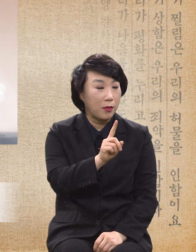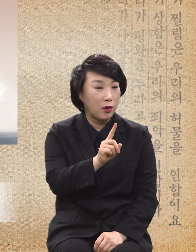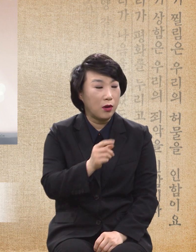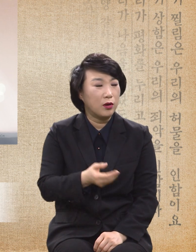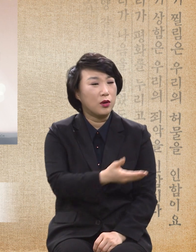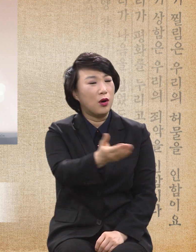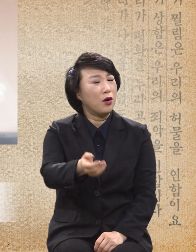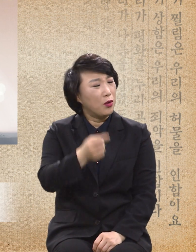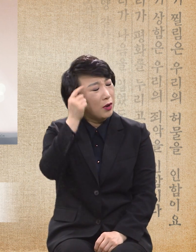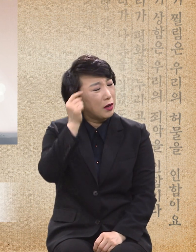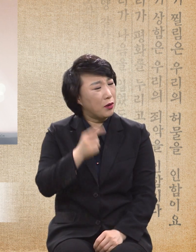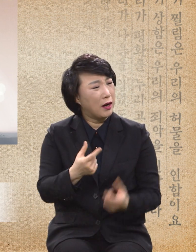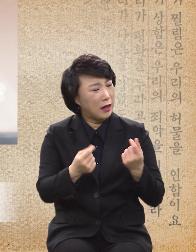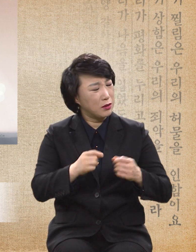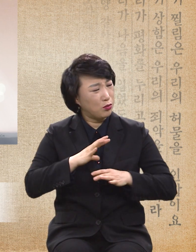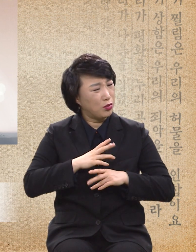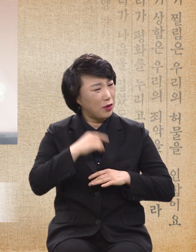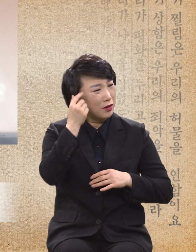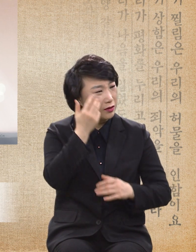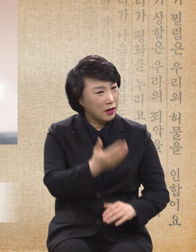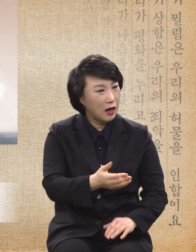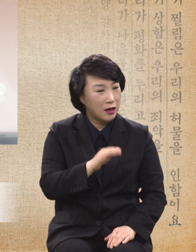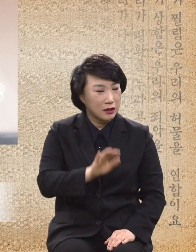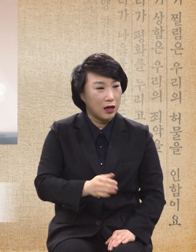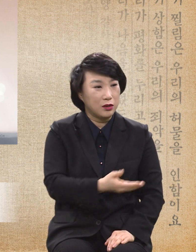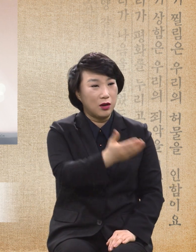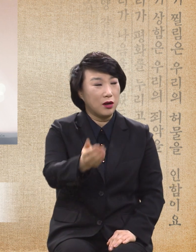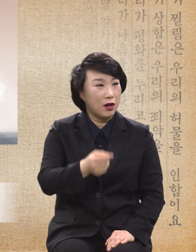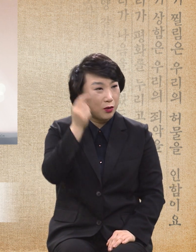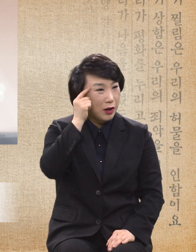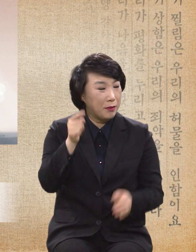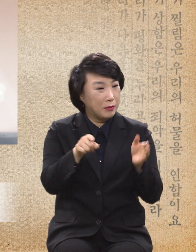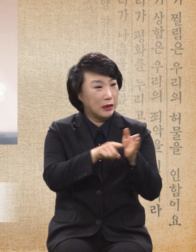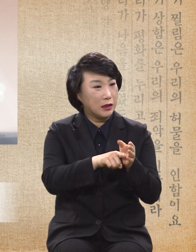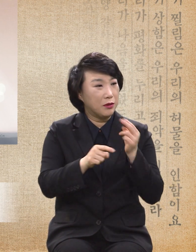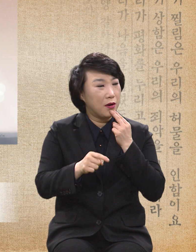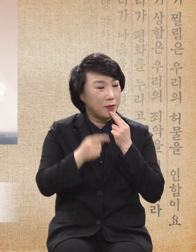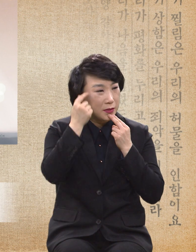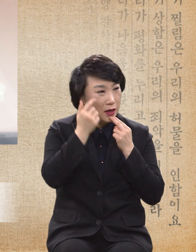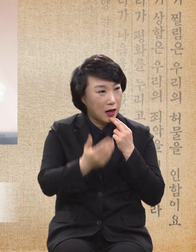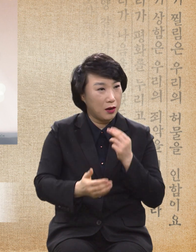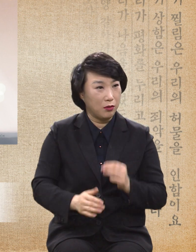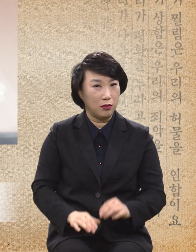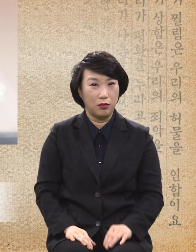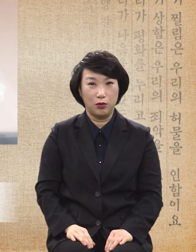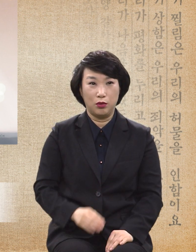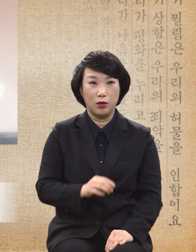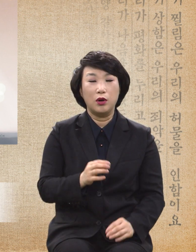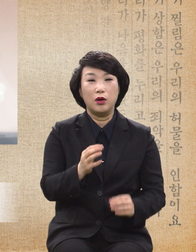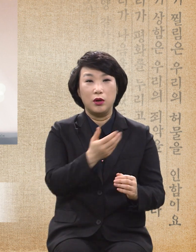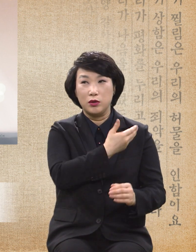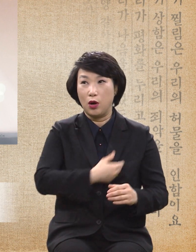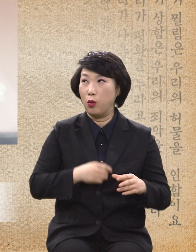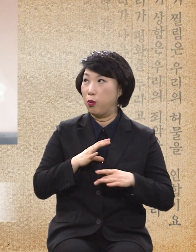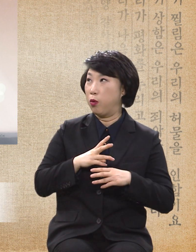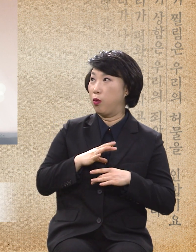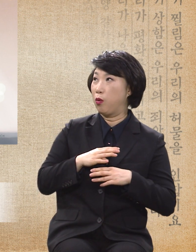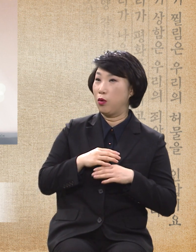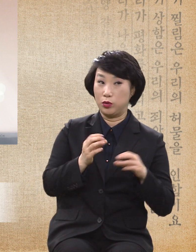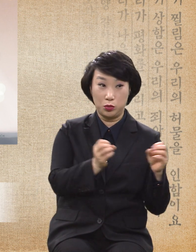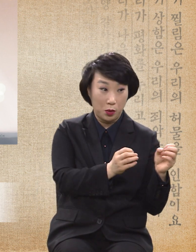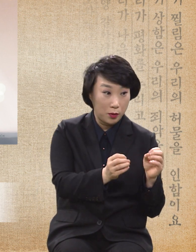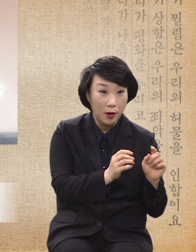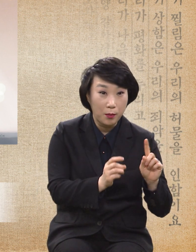이르시되 어찌하여 이렇게 무서워하느냐 너희가 어찌 믿음이 없느냐 하시니 저희가 심히 두려워하여